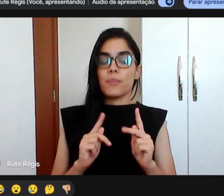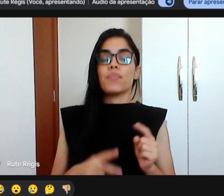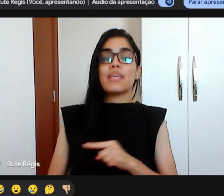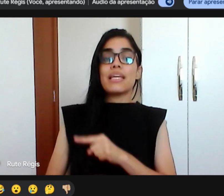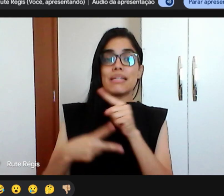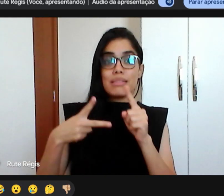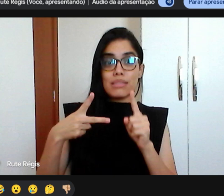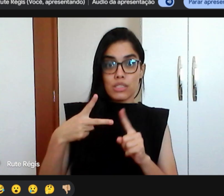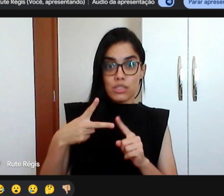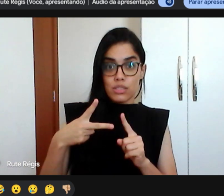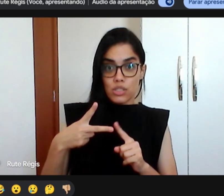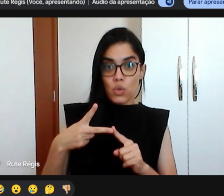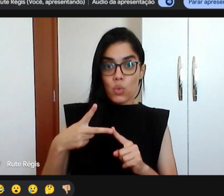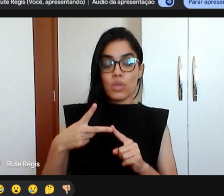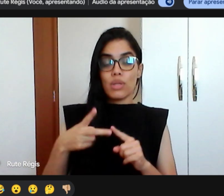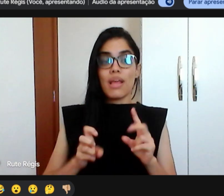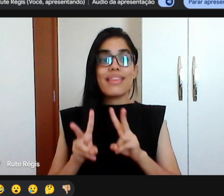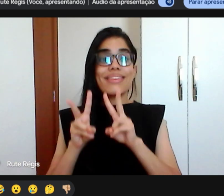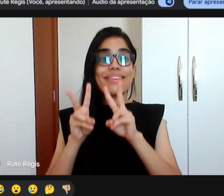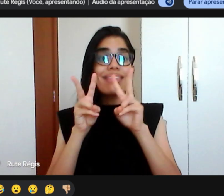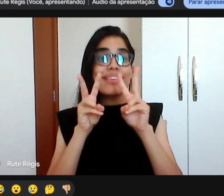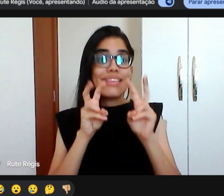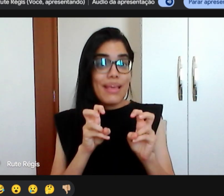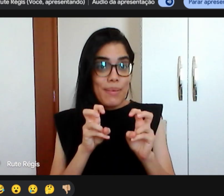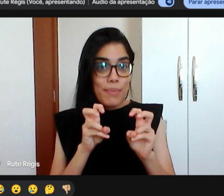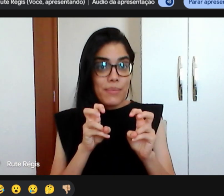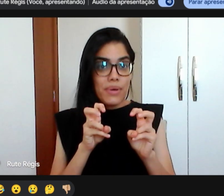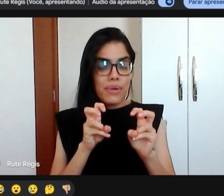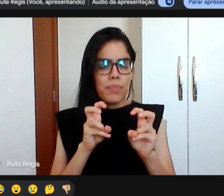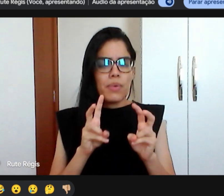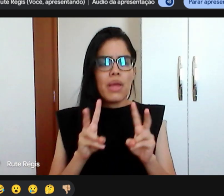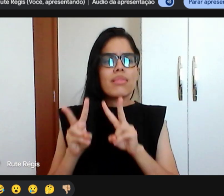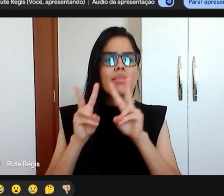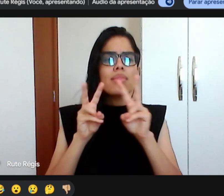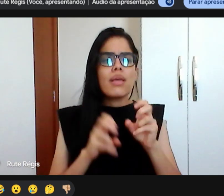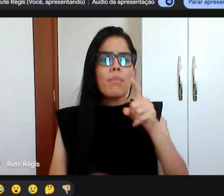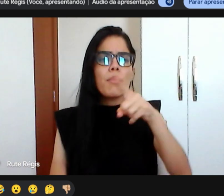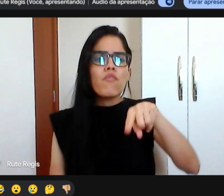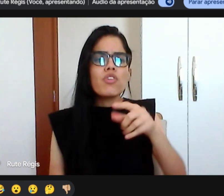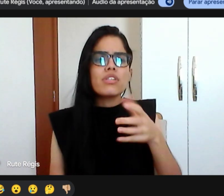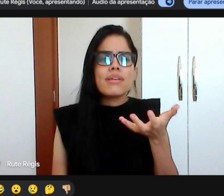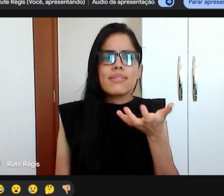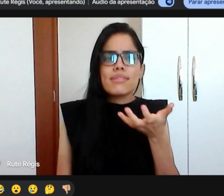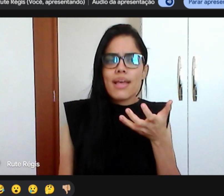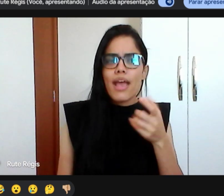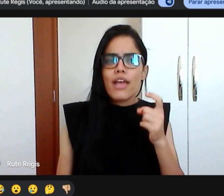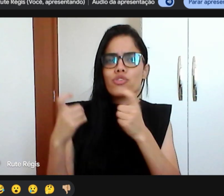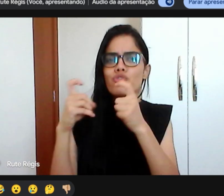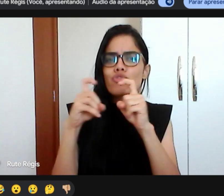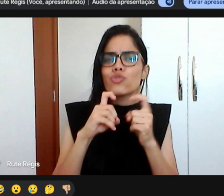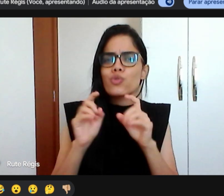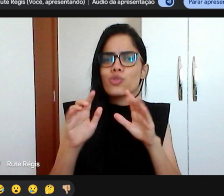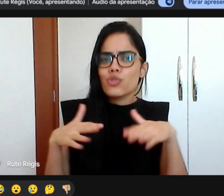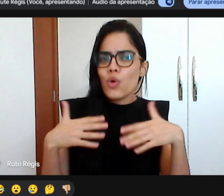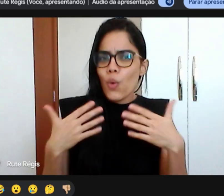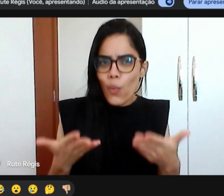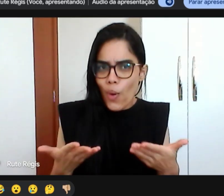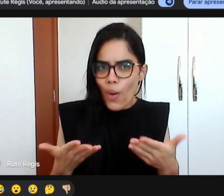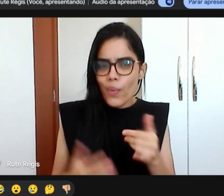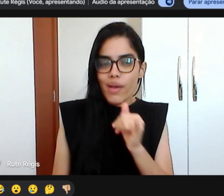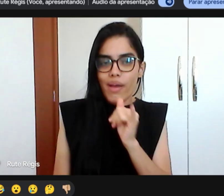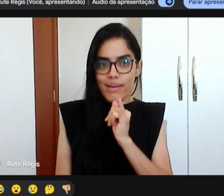isso. O segundo ponto é o tema, ou seja, o assunto que vocês